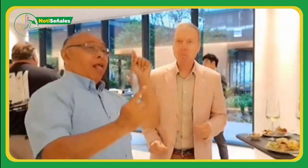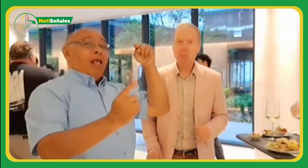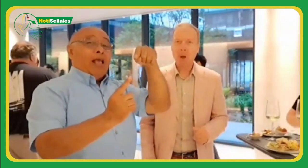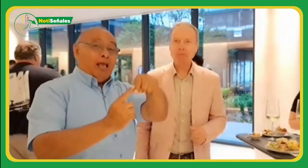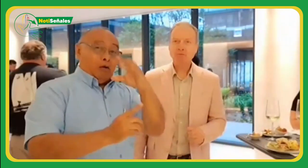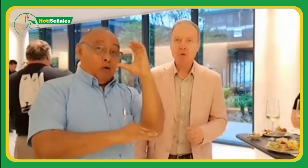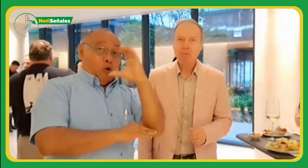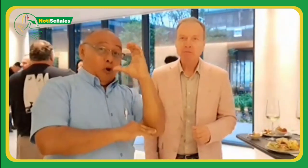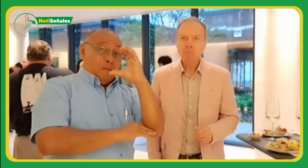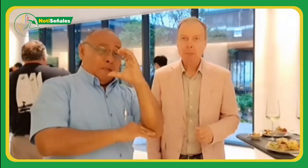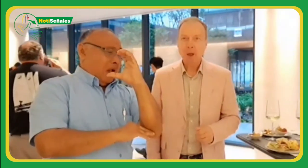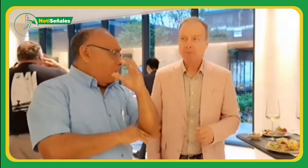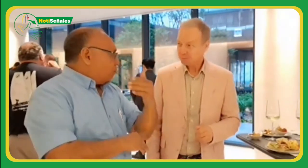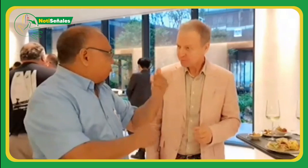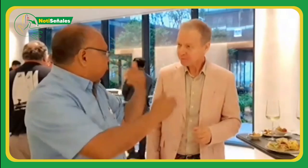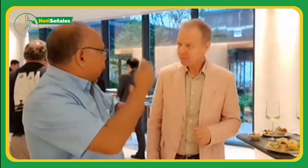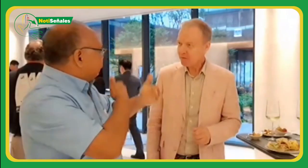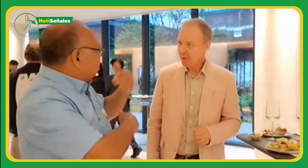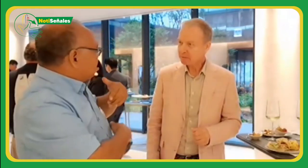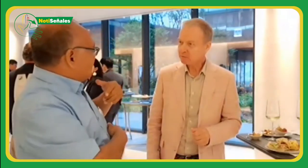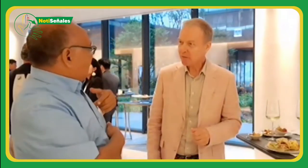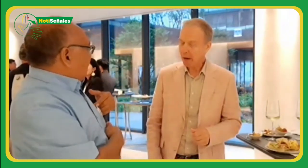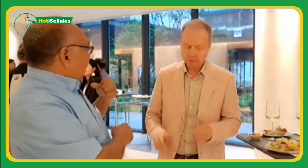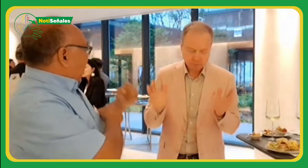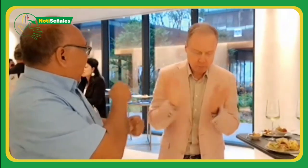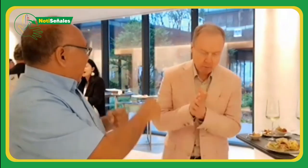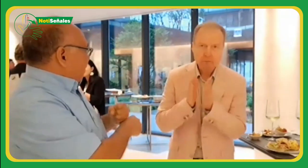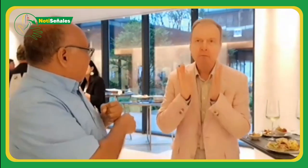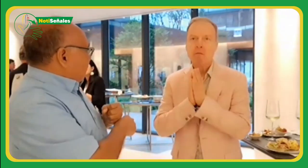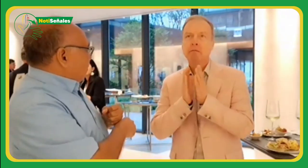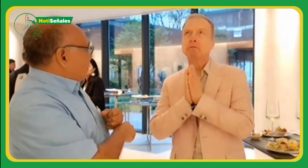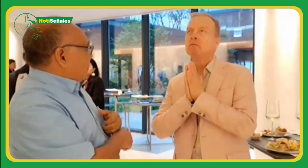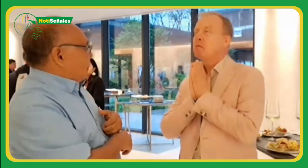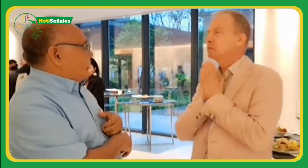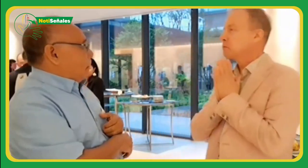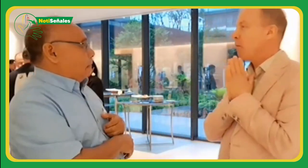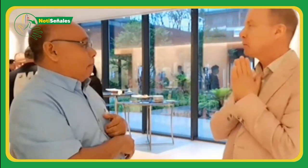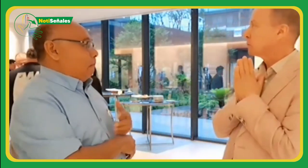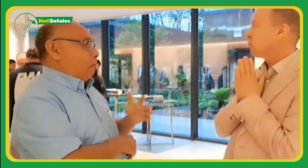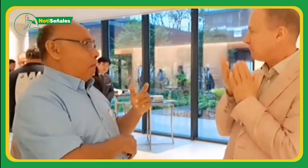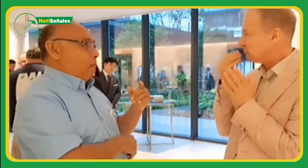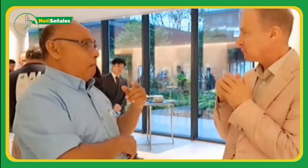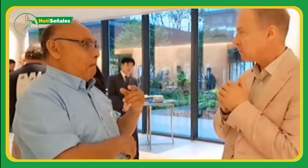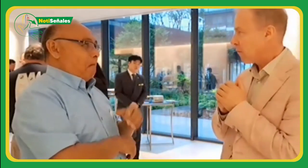sordos marco En qué año fue la última vez que fuiste a Colombia Se olvidó